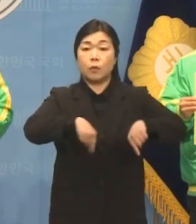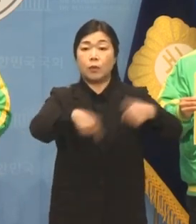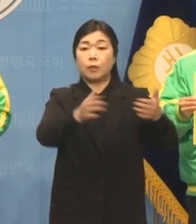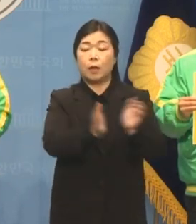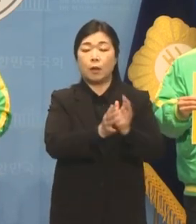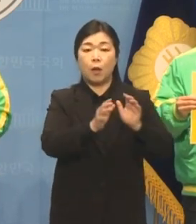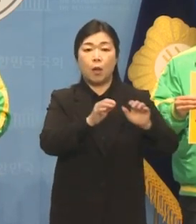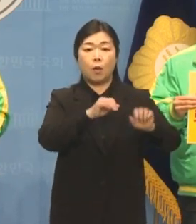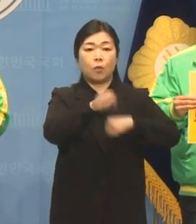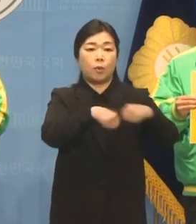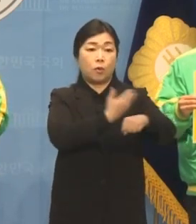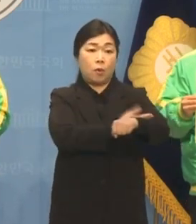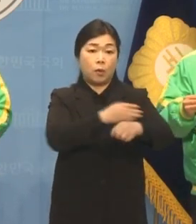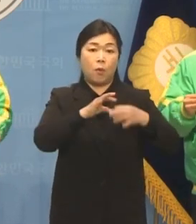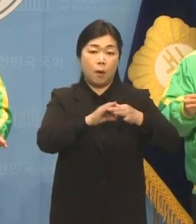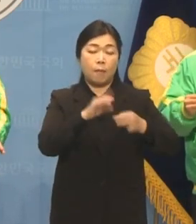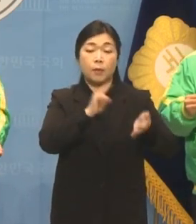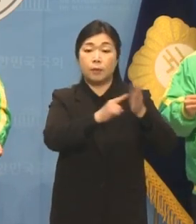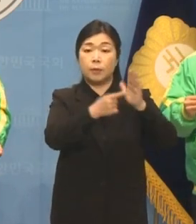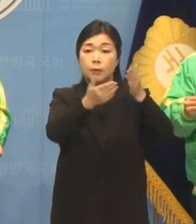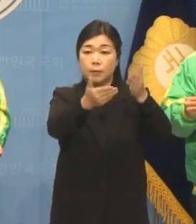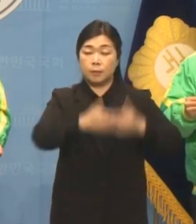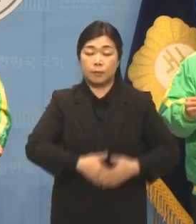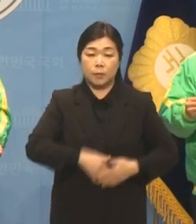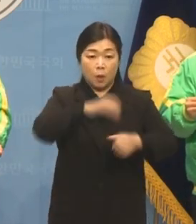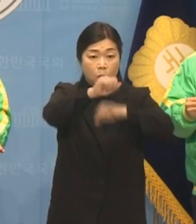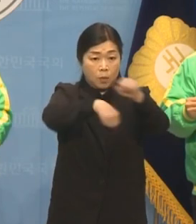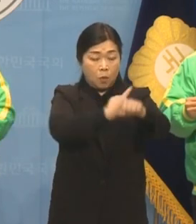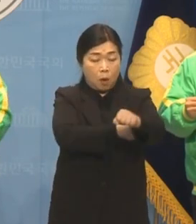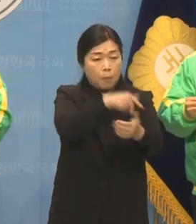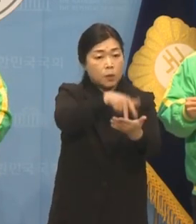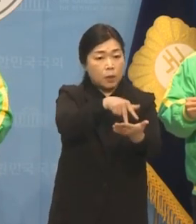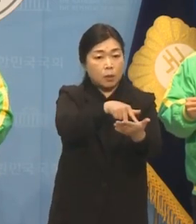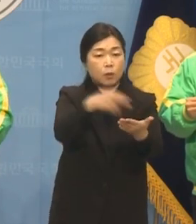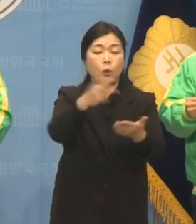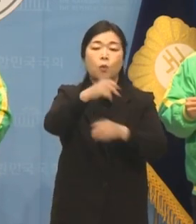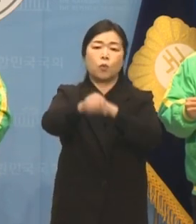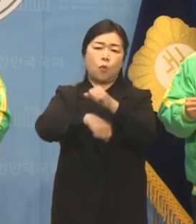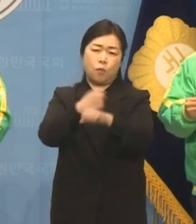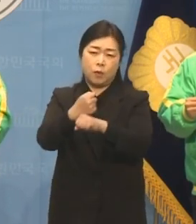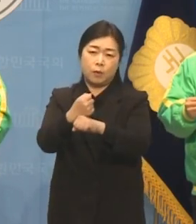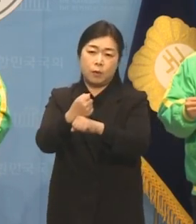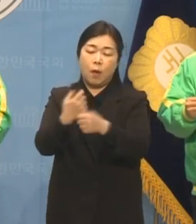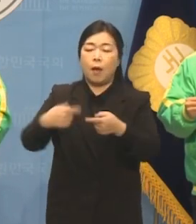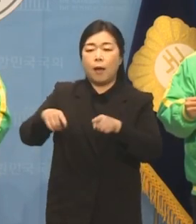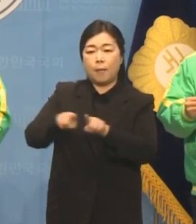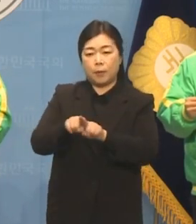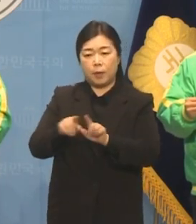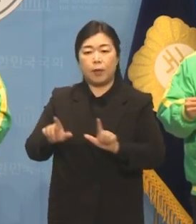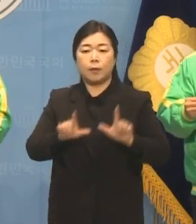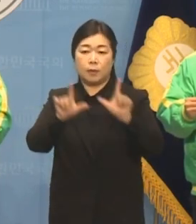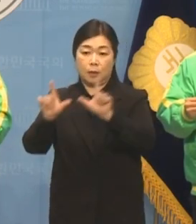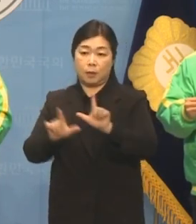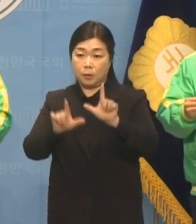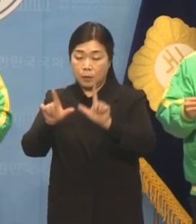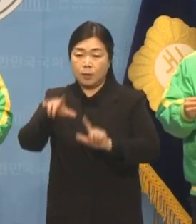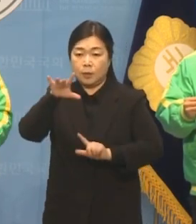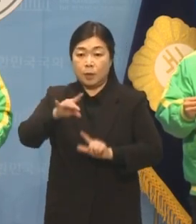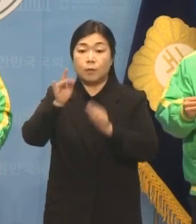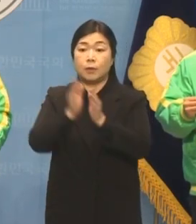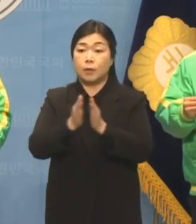공약을 말씀드리도록 하겠습니다. 동물권을 보장하고 동물들과 공존하는 첫걸음을